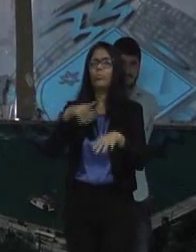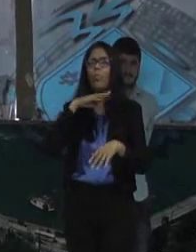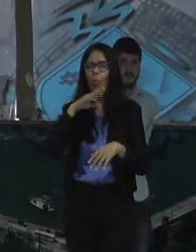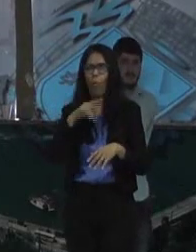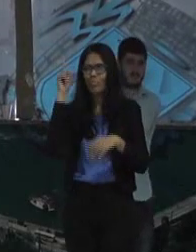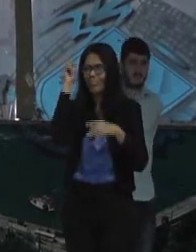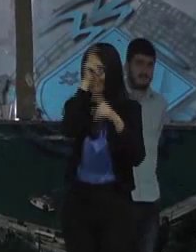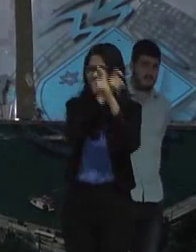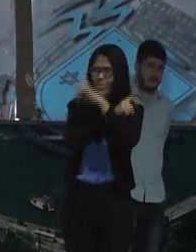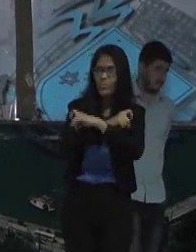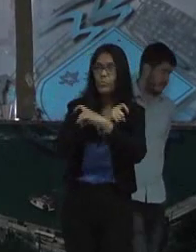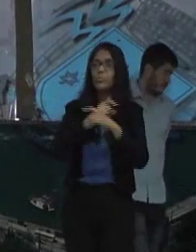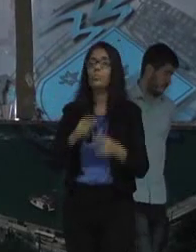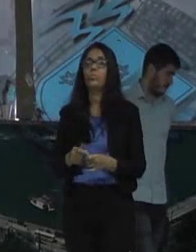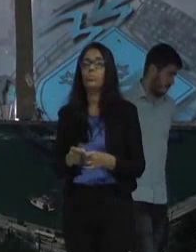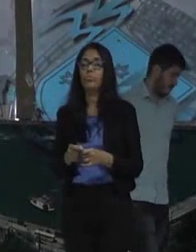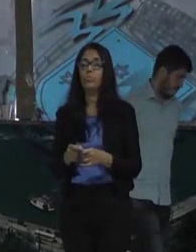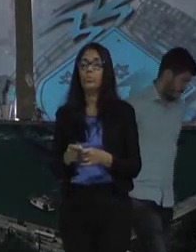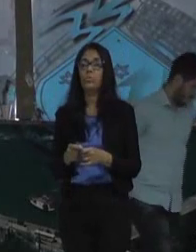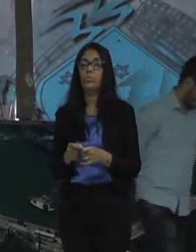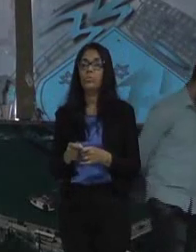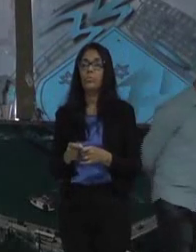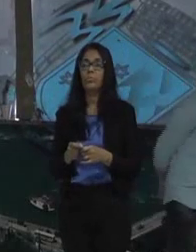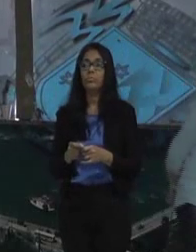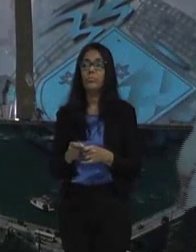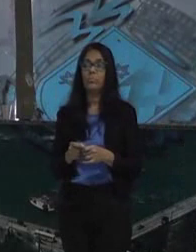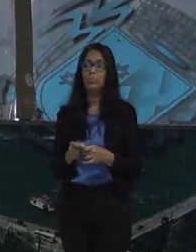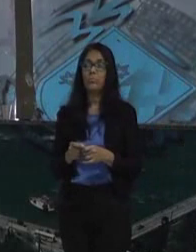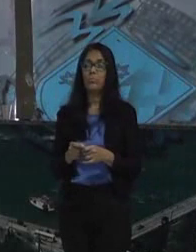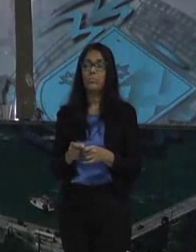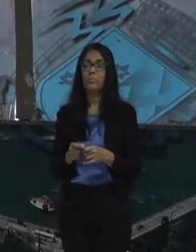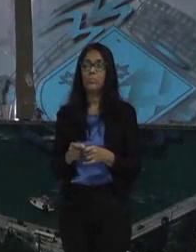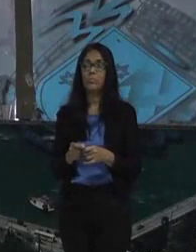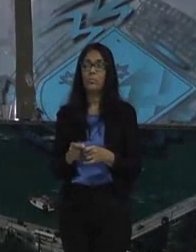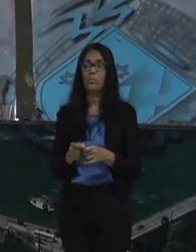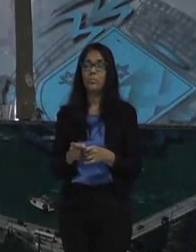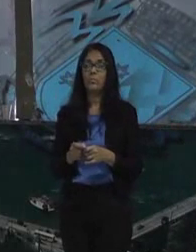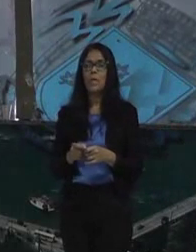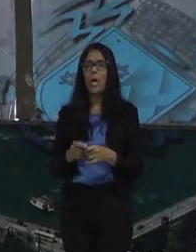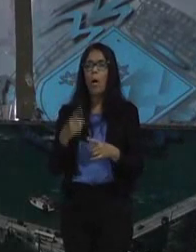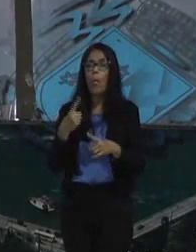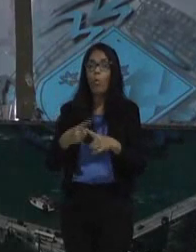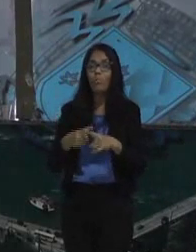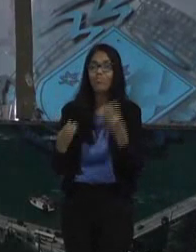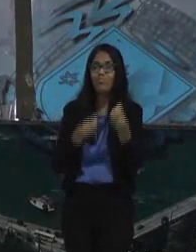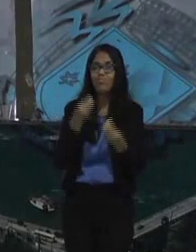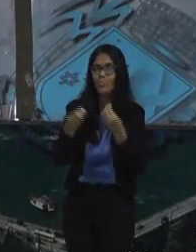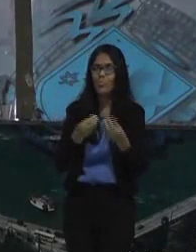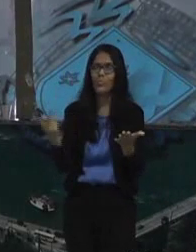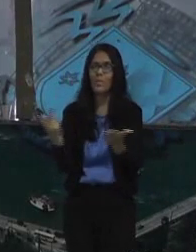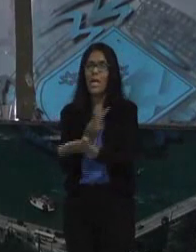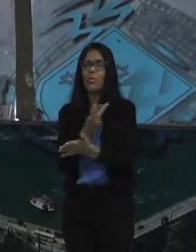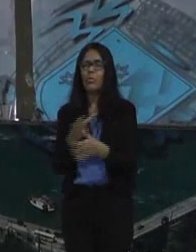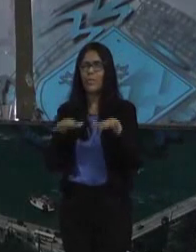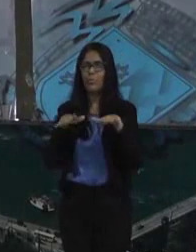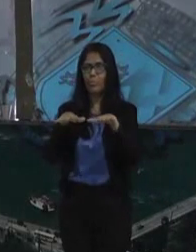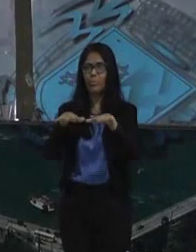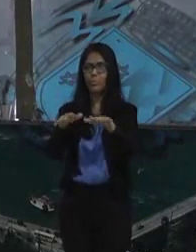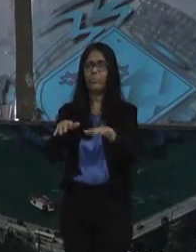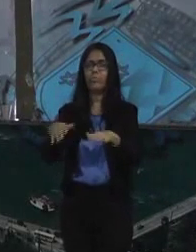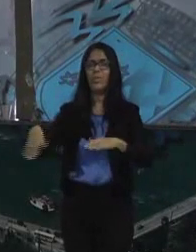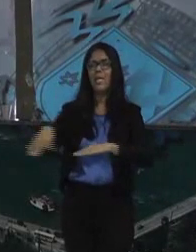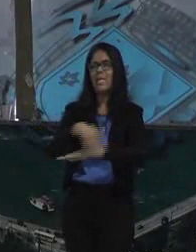grandes existe a questão de não ter o trânsito pesado por dentro da cidade, e sim cortando